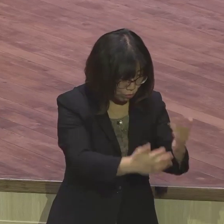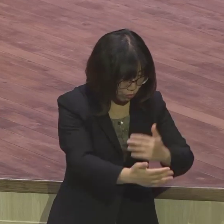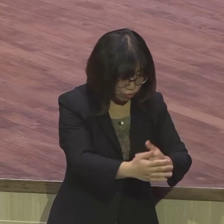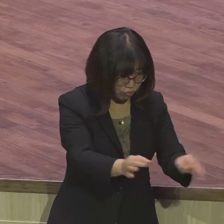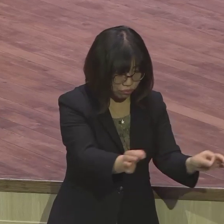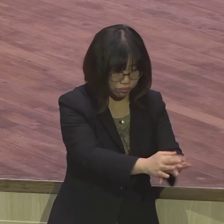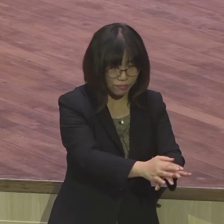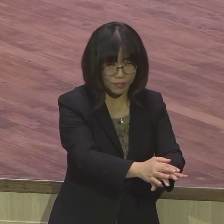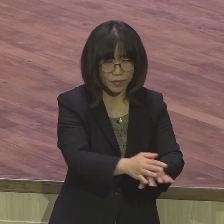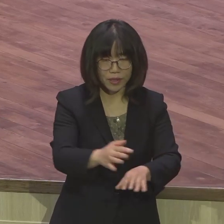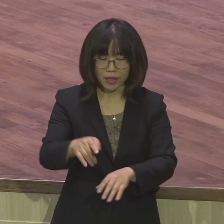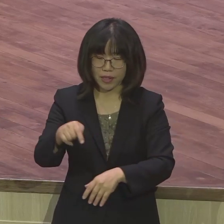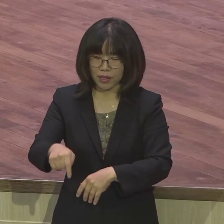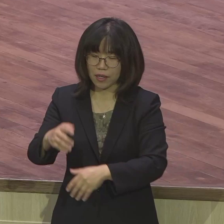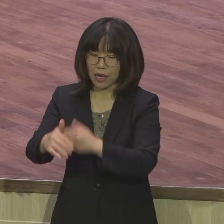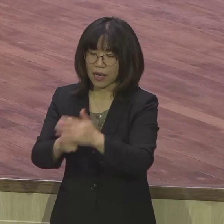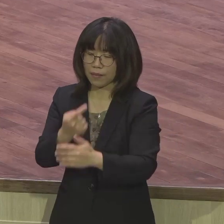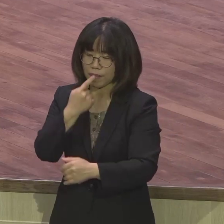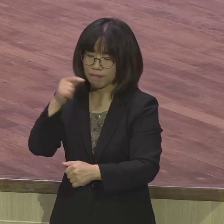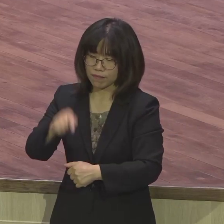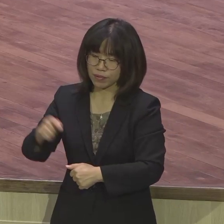하나님은 직접 불을 내려가지고 그냥